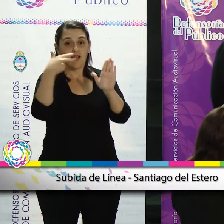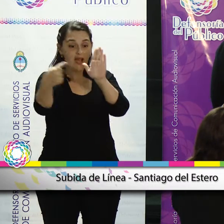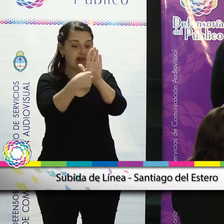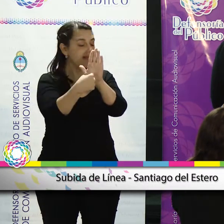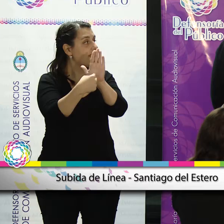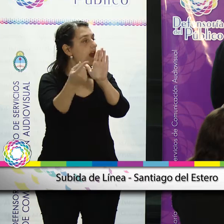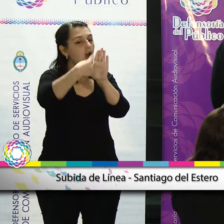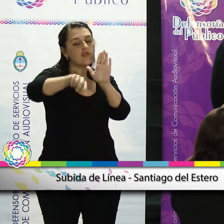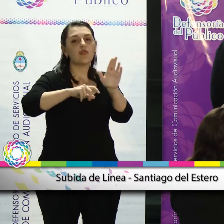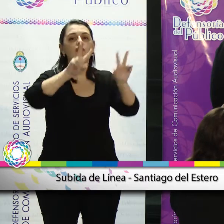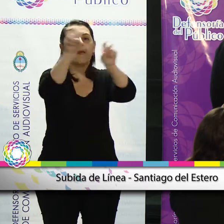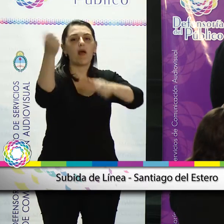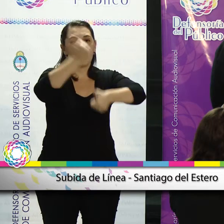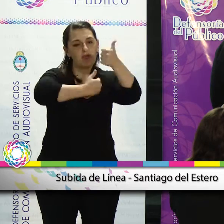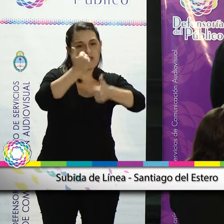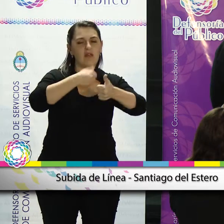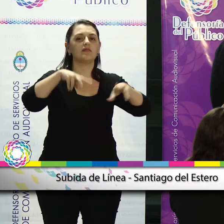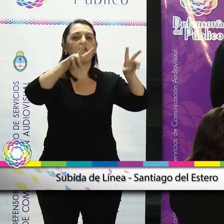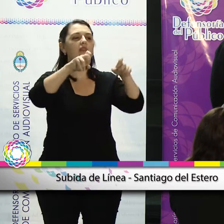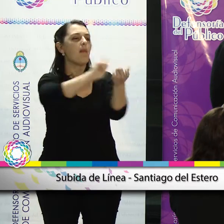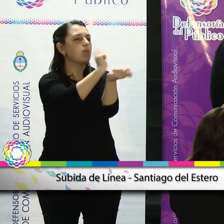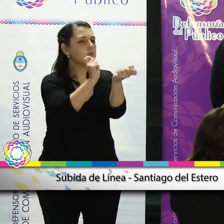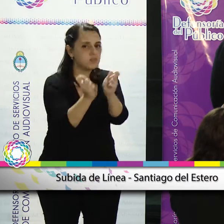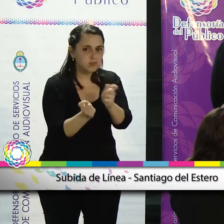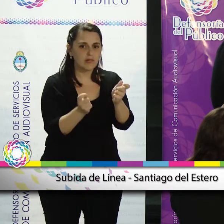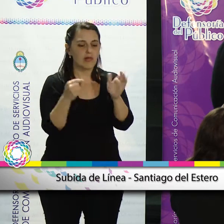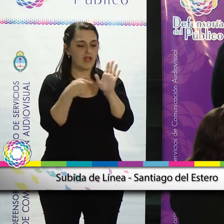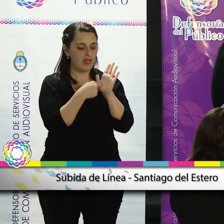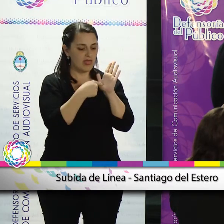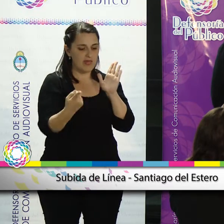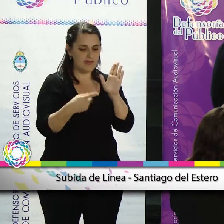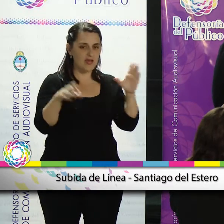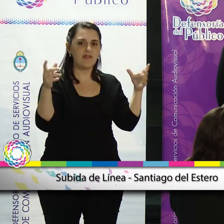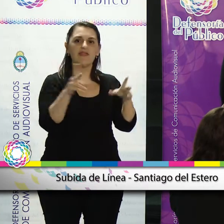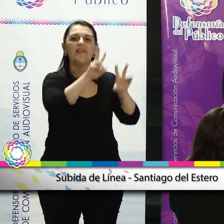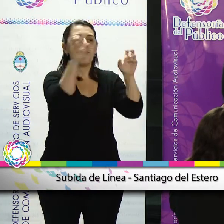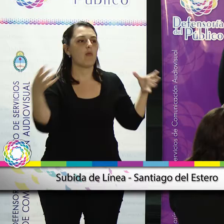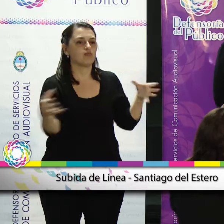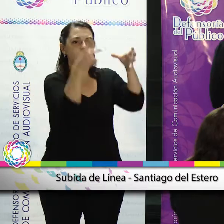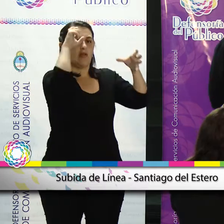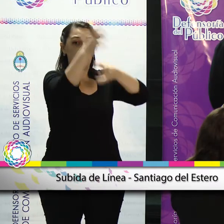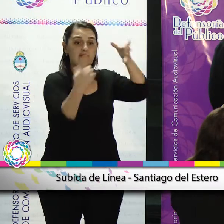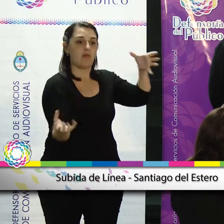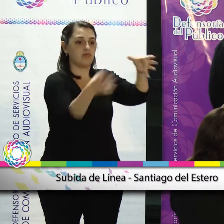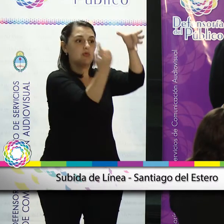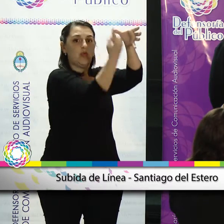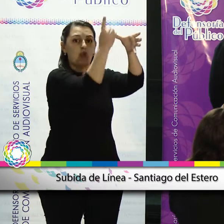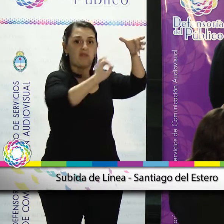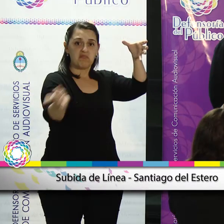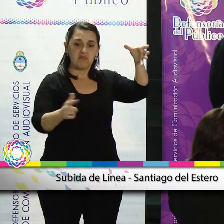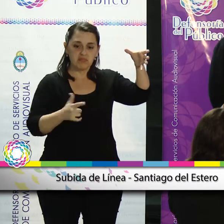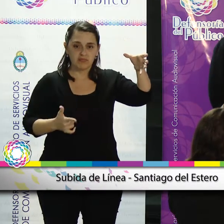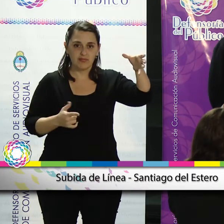competencias que hablan de flexibilidad pero que no mencionan la palabra concentración y más allá de que digan que